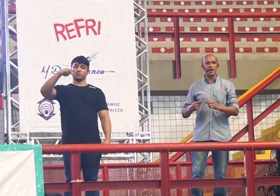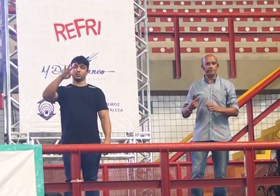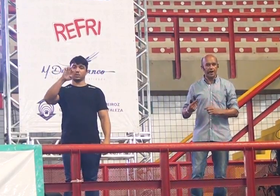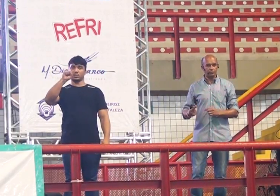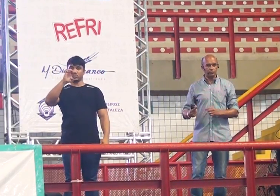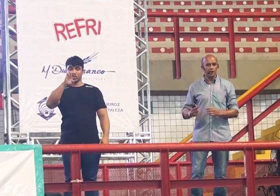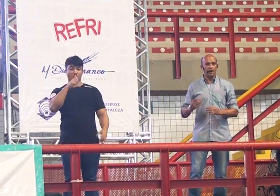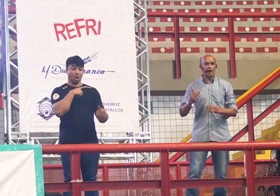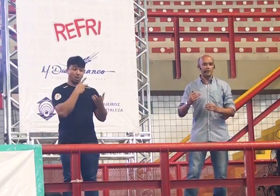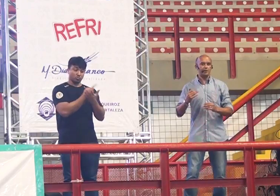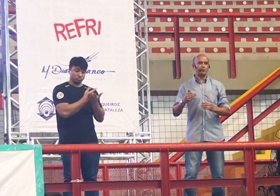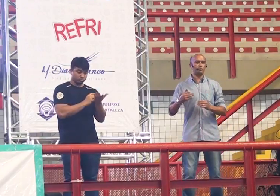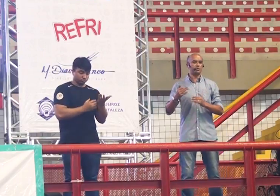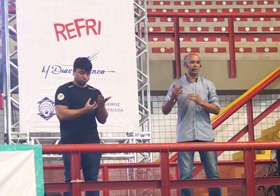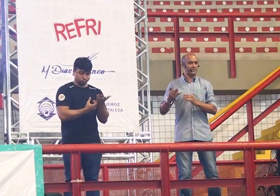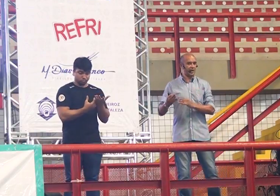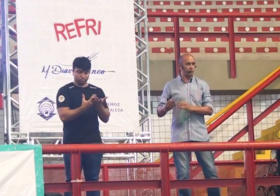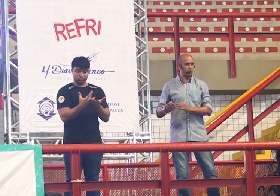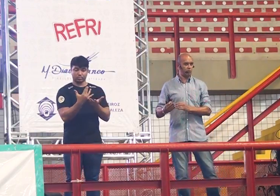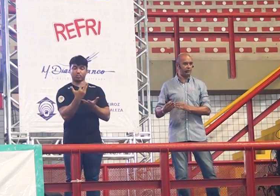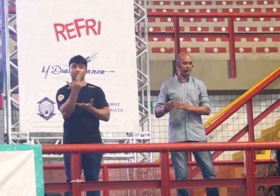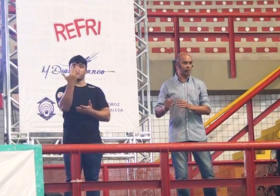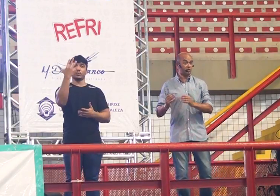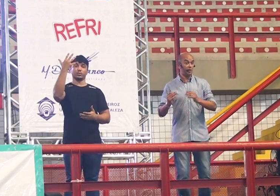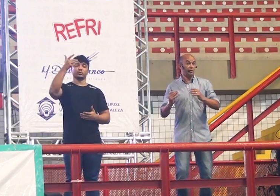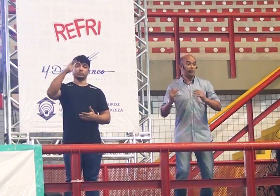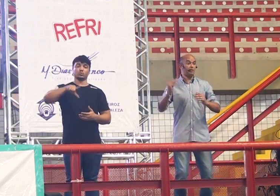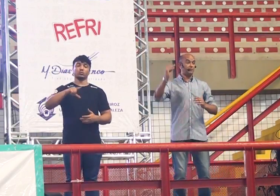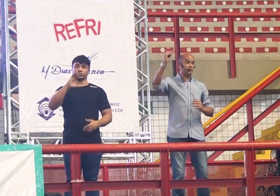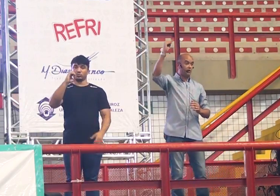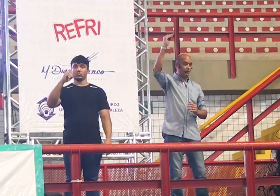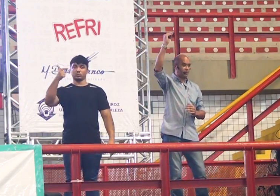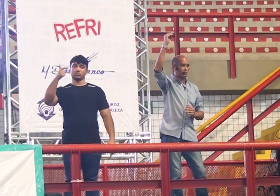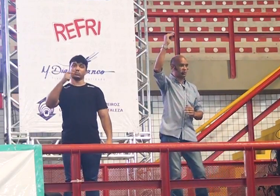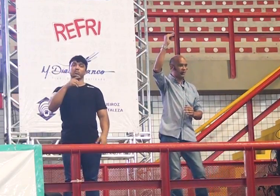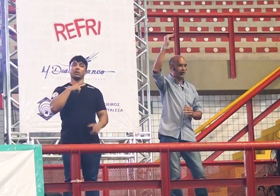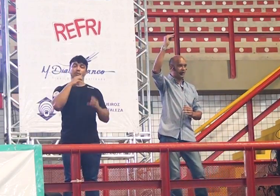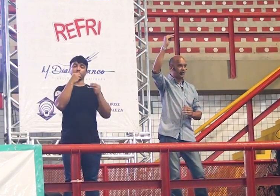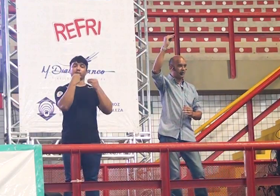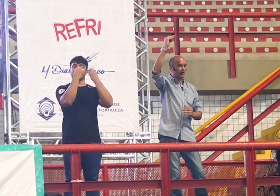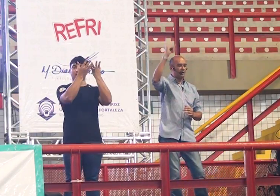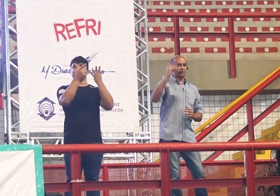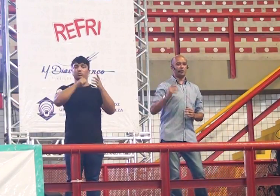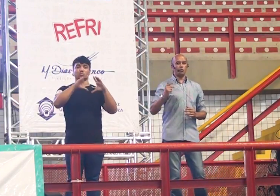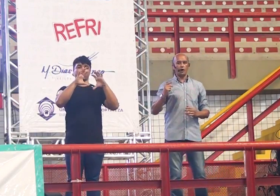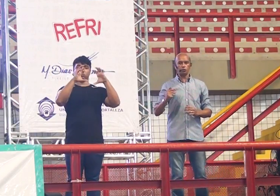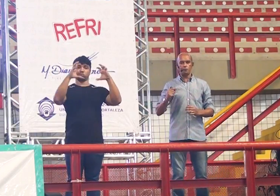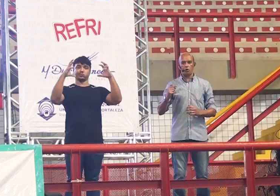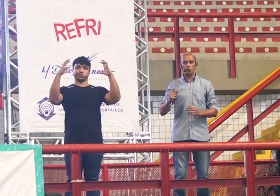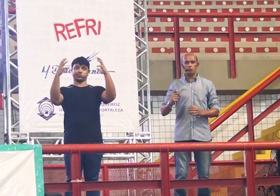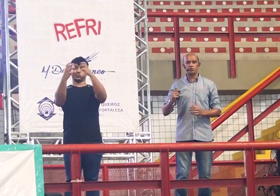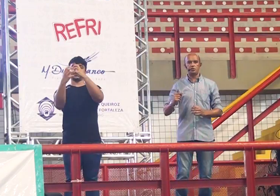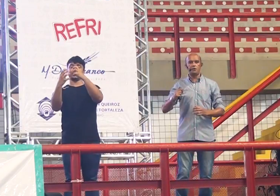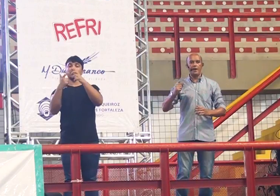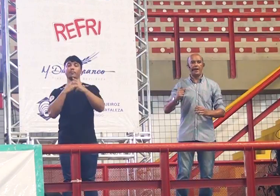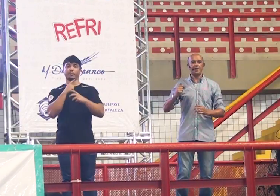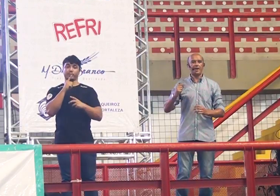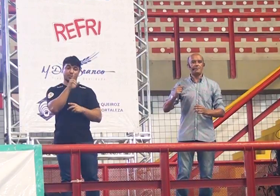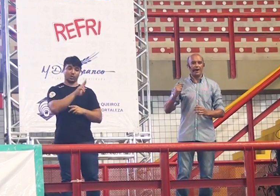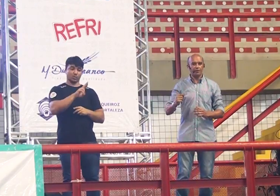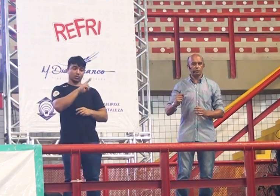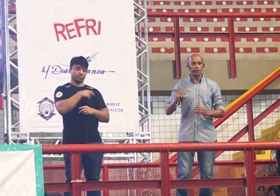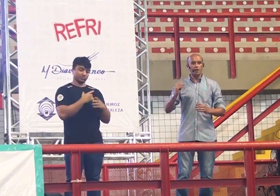foi queimado, aí ele produziu gás carbônico novamente e devolveu para a atmosfera. Então, quando o biocombustível